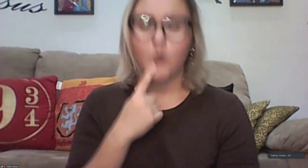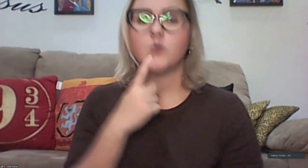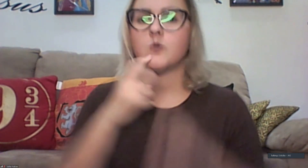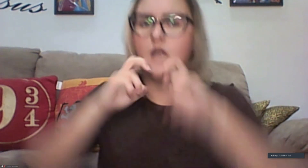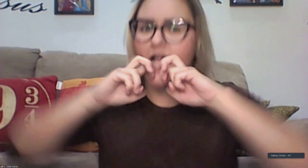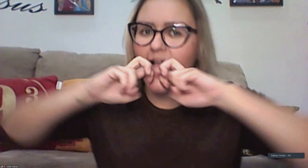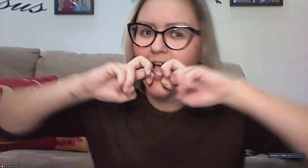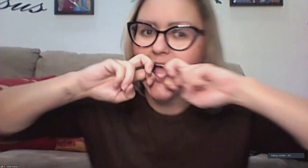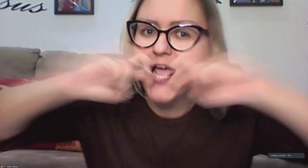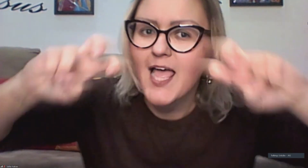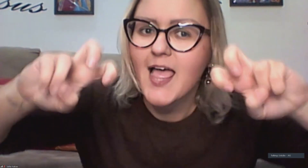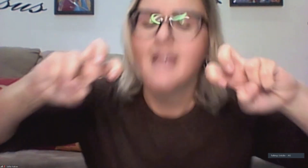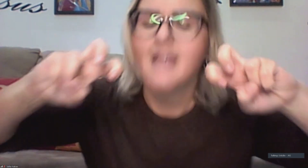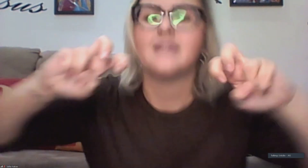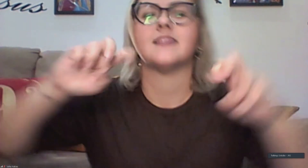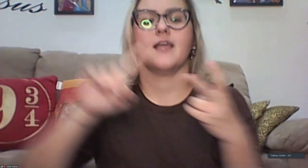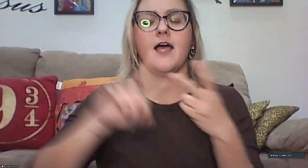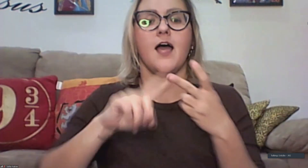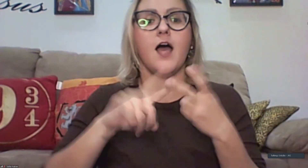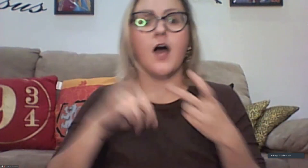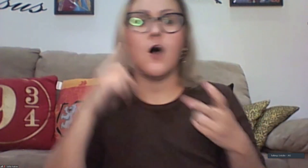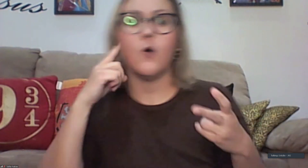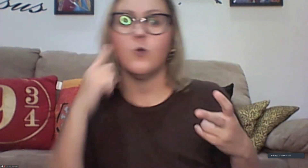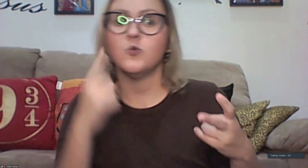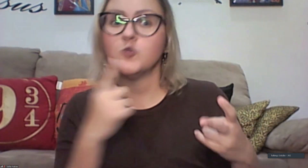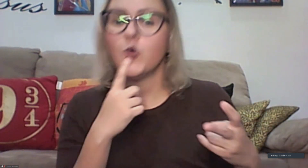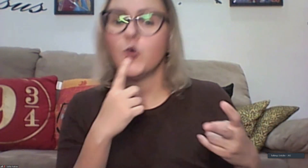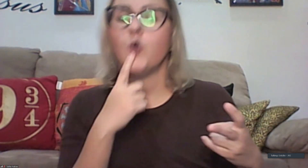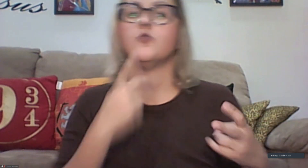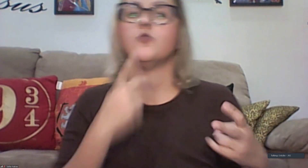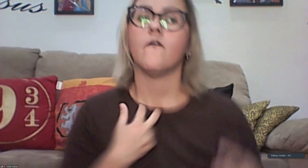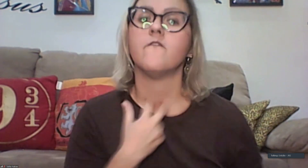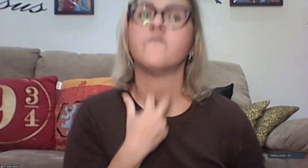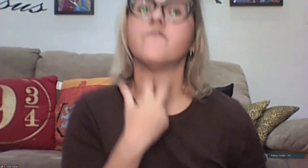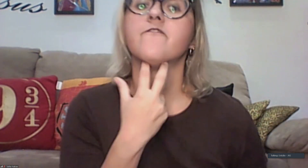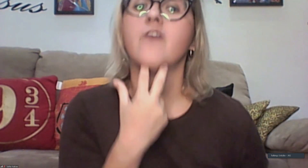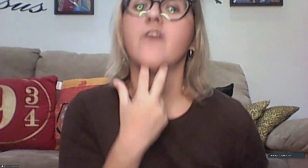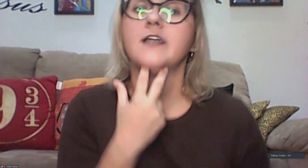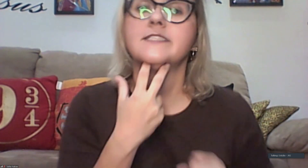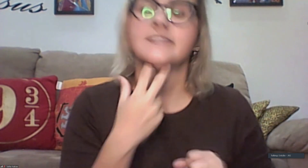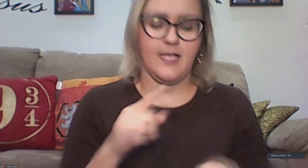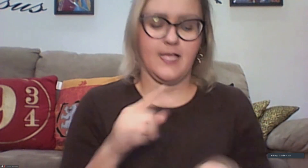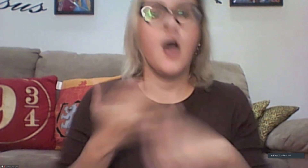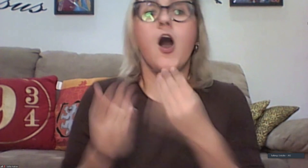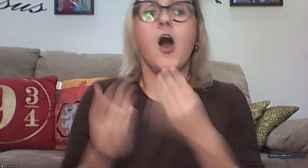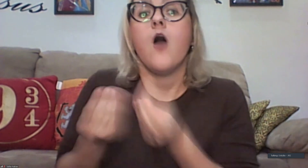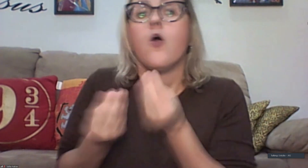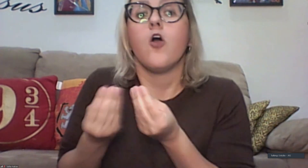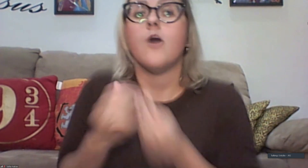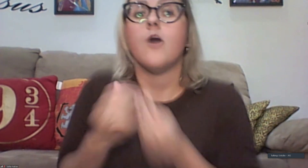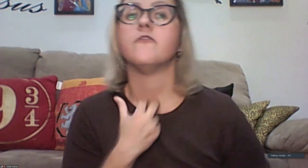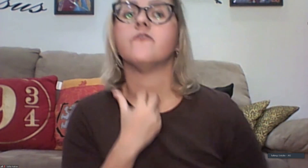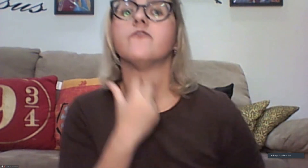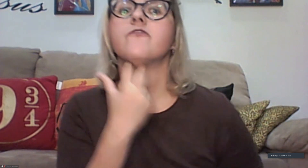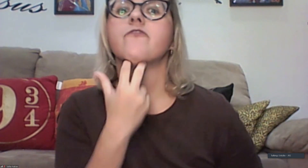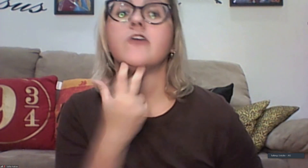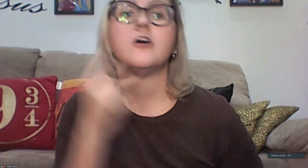são mudos. Eles podem gritar, eles são surdos com voz. E como assim